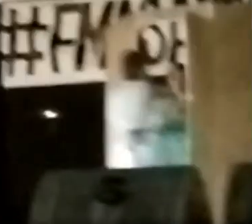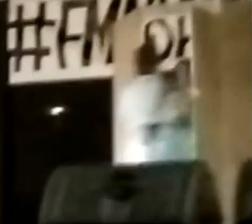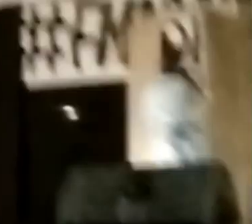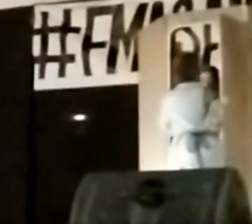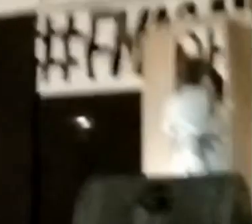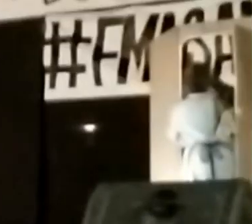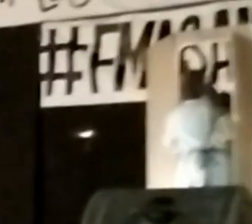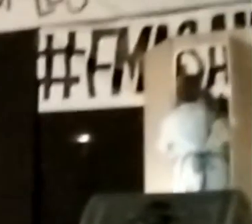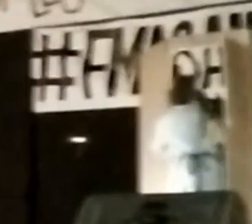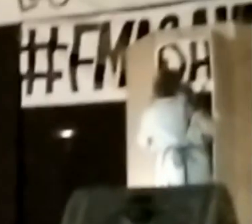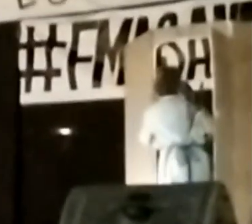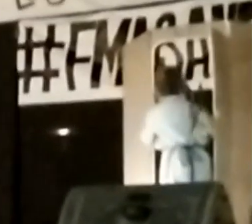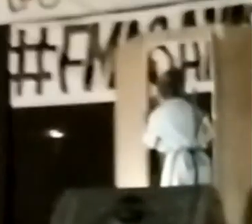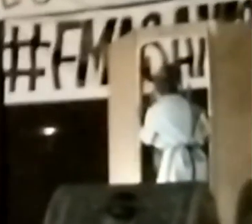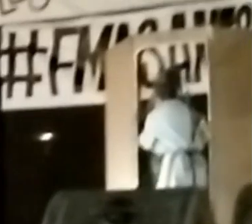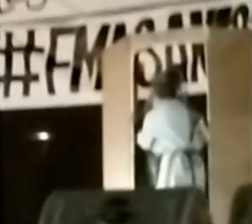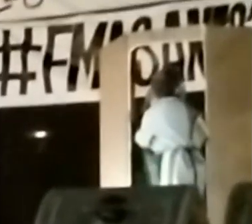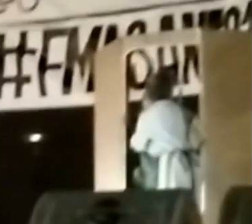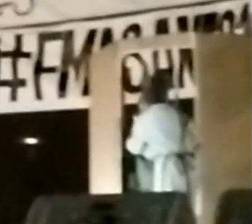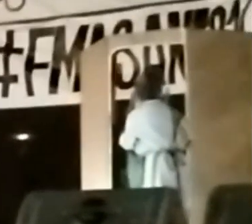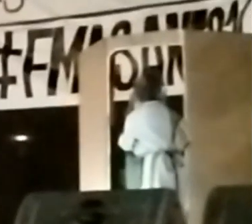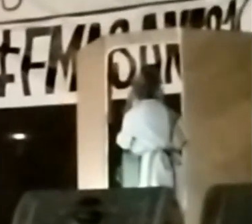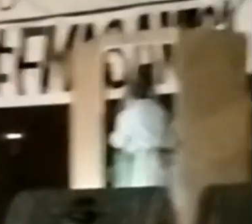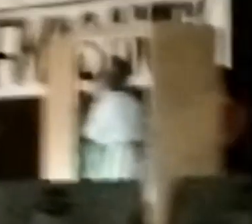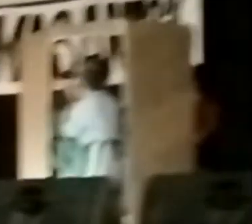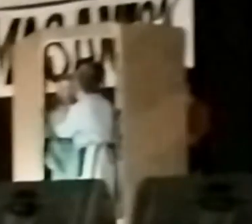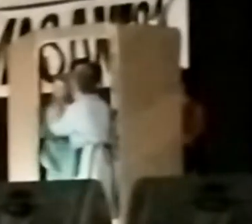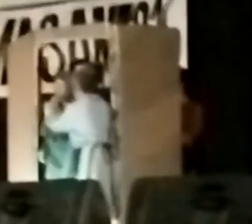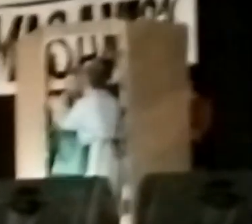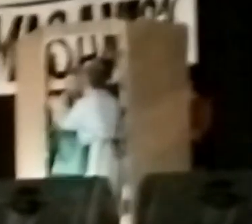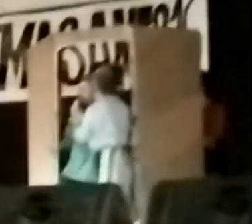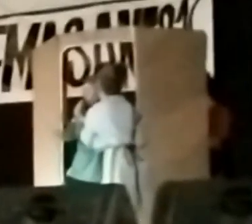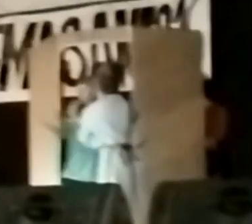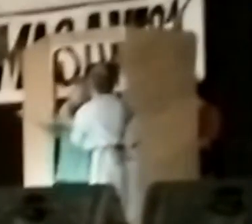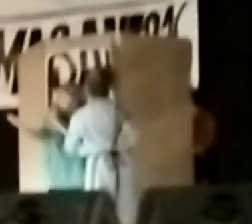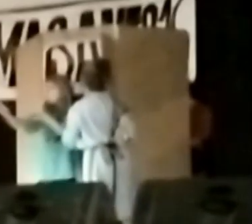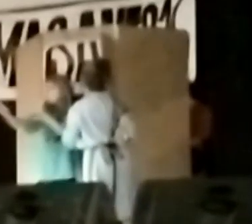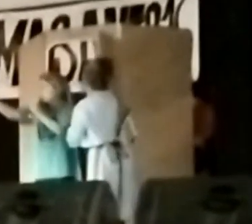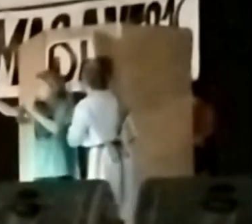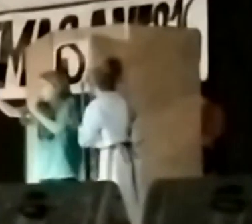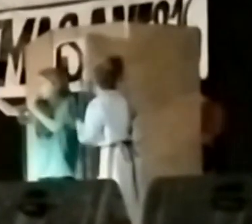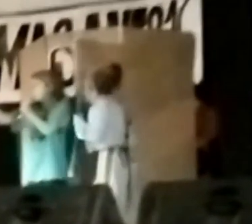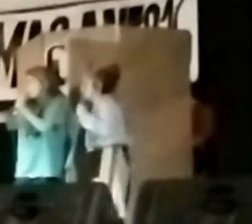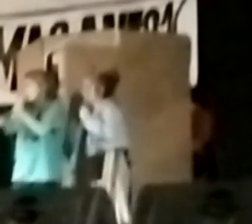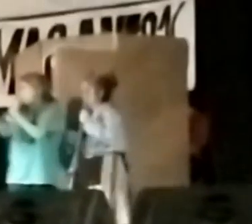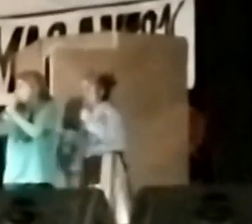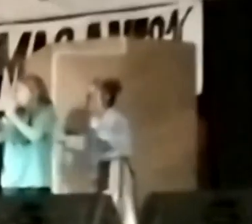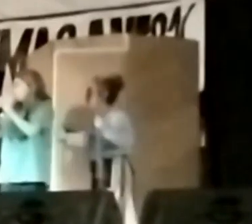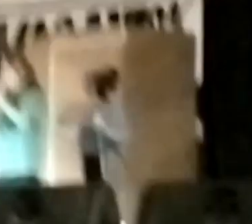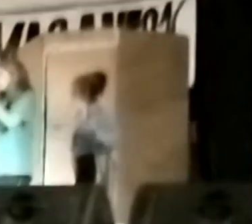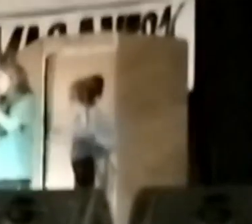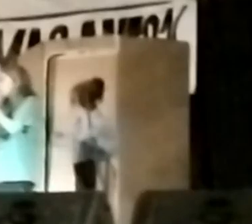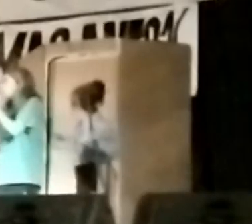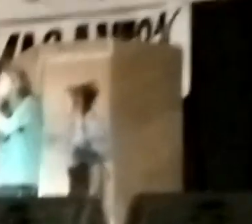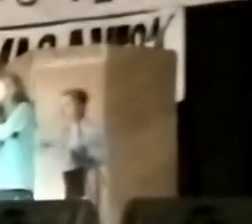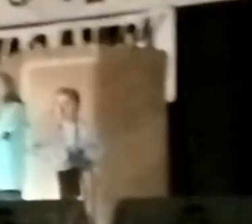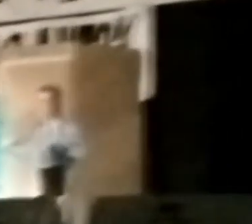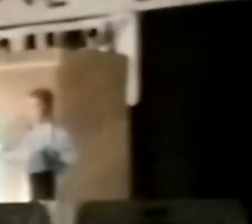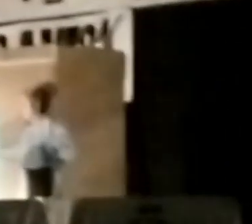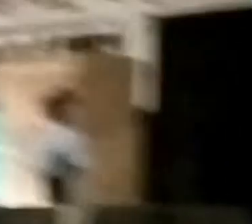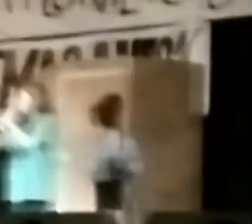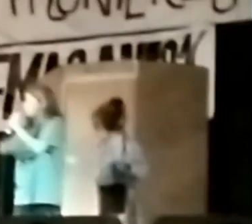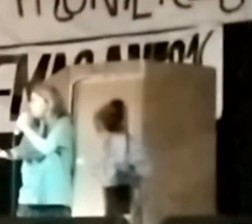Ho sento, però has de sortir. Ho sento. ¿Cómo que tengo que salir? ¿Pero qué es esto? ¿No tienen vergüenza? ¡Dale ahí! se